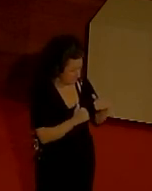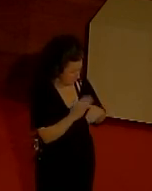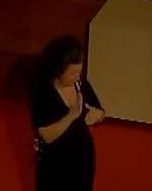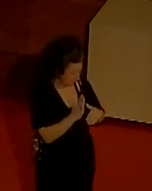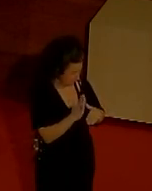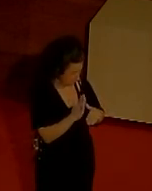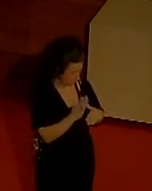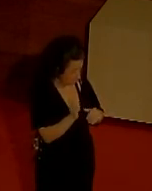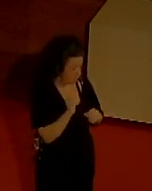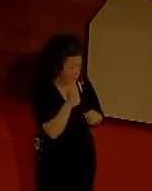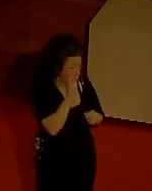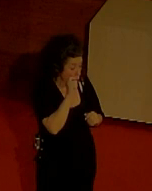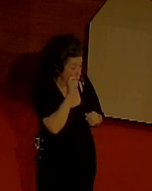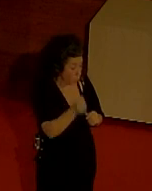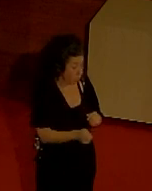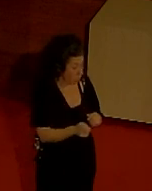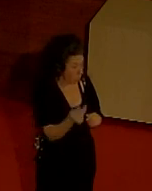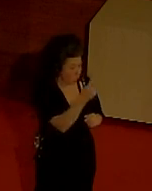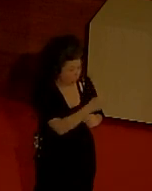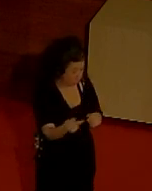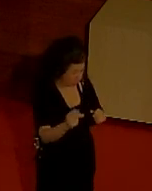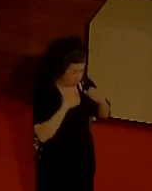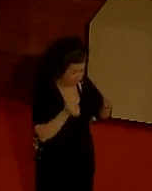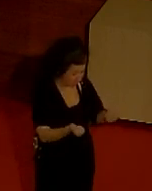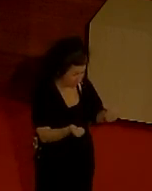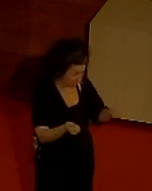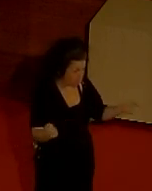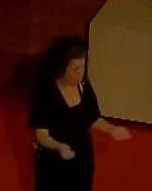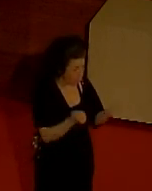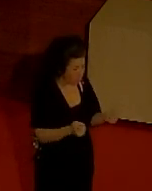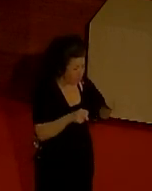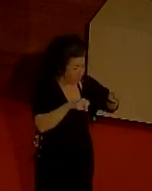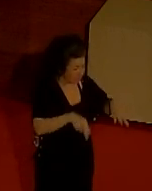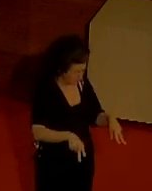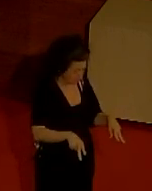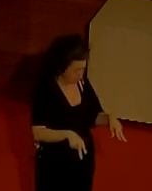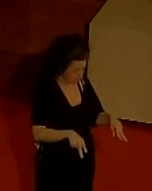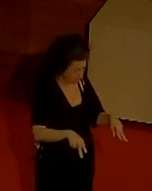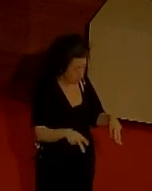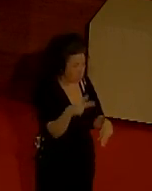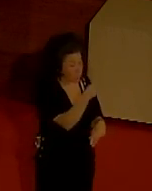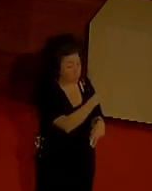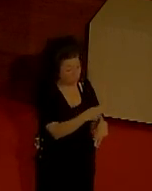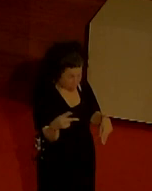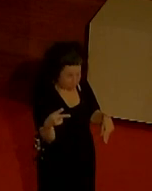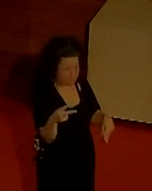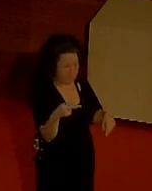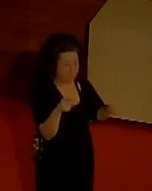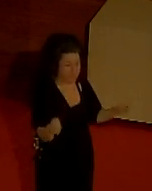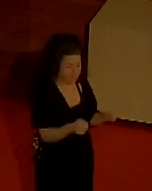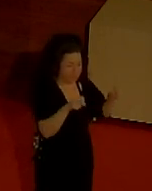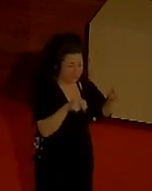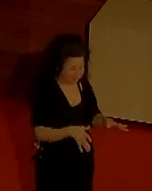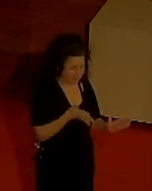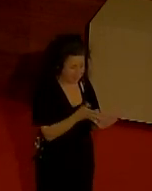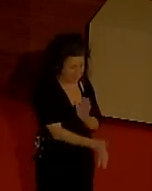Ucrania, estuvimos allí sin publicar nada. 2 semanas después publicamos. Esto, el peaje que pagas a nivel económico es terrible. No